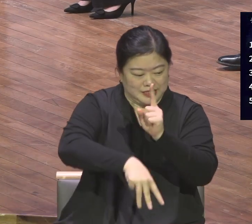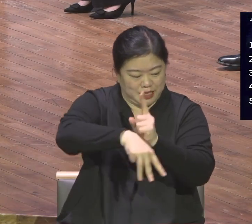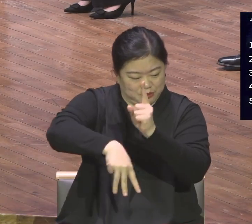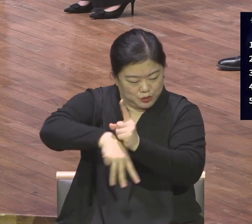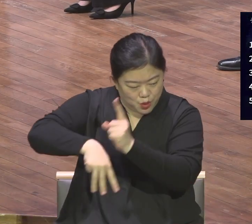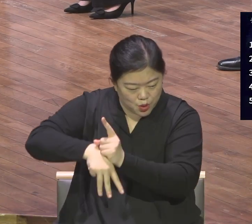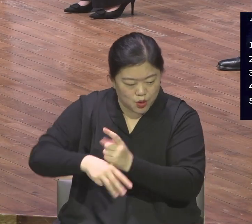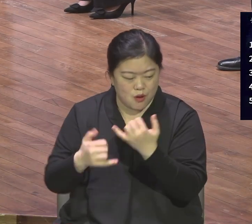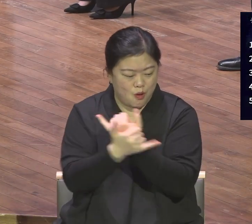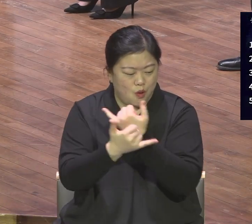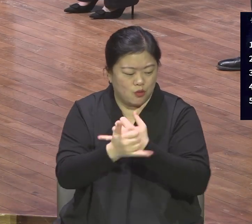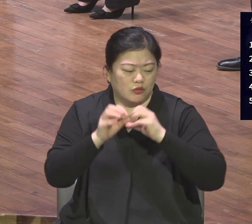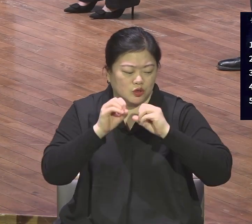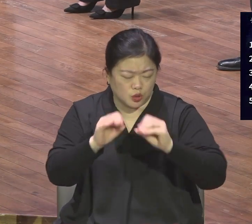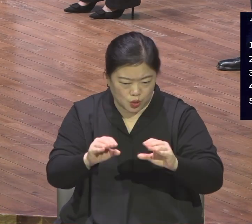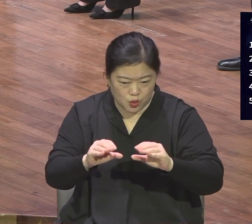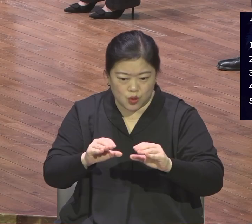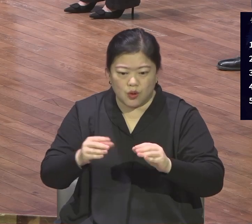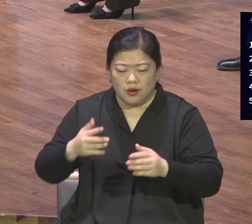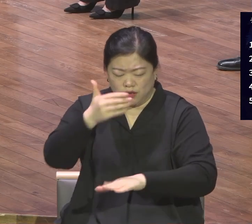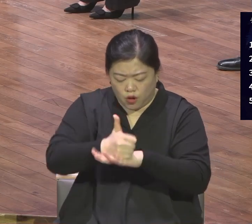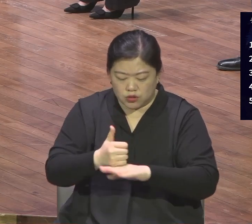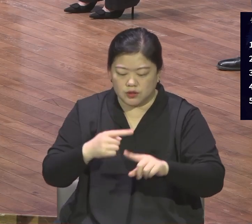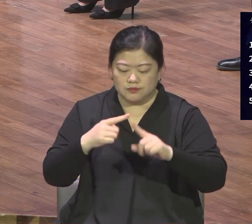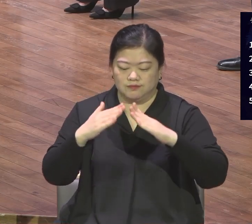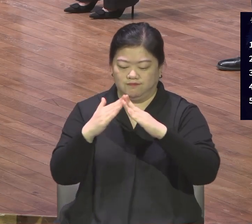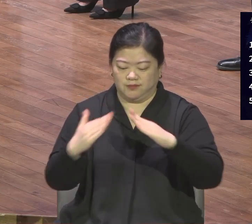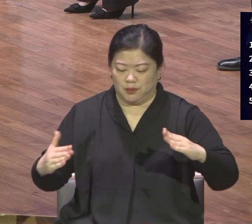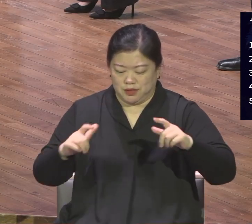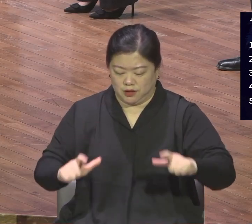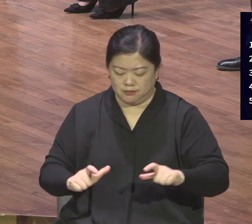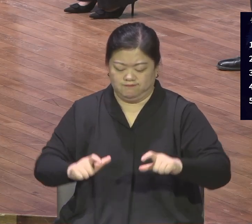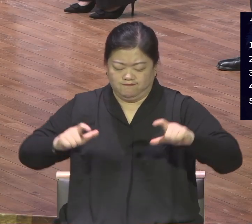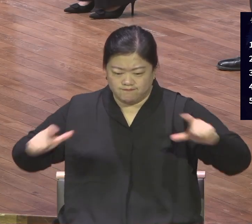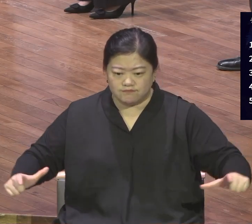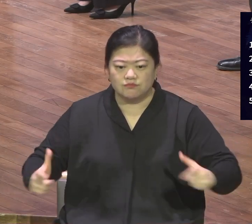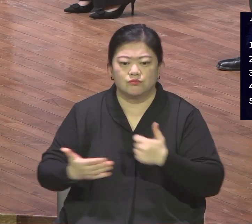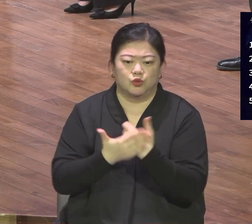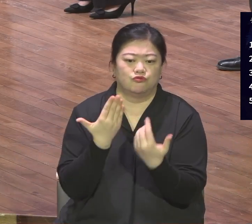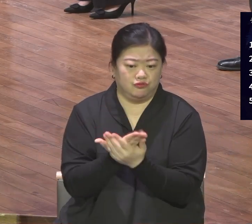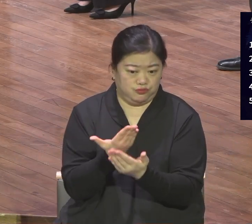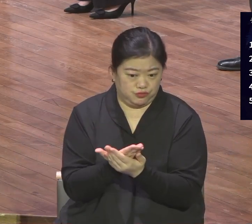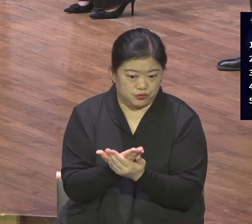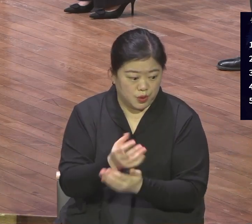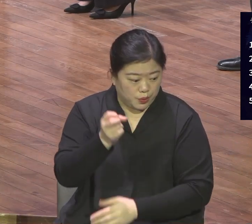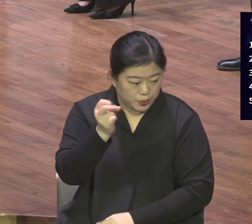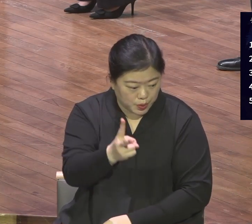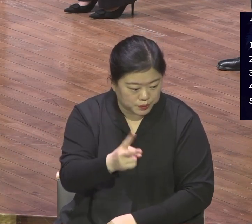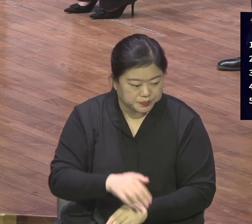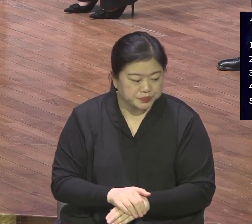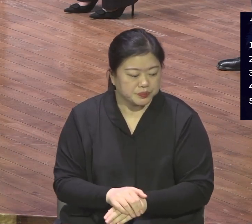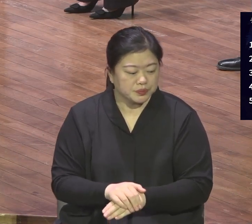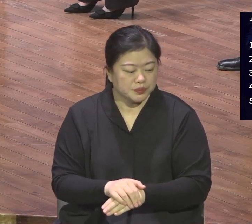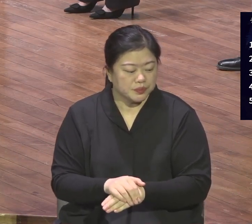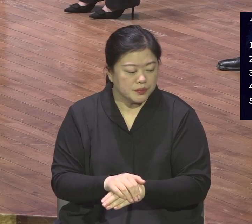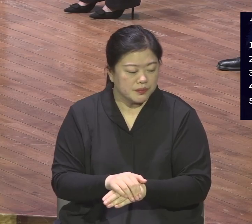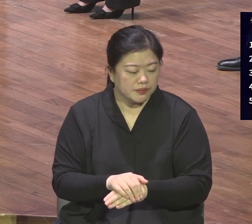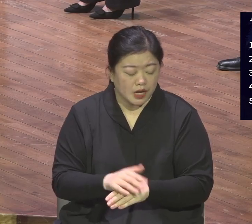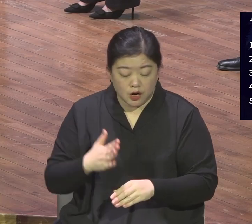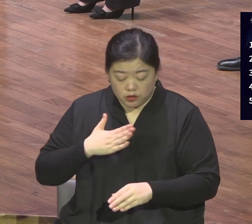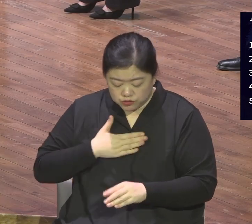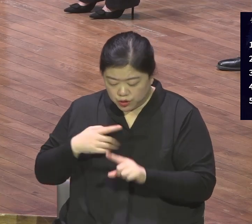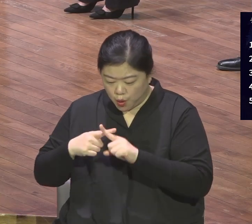장막터가 넓어지며 그 장막터에 우리가 사랑하는 가족이 뛰어놀 것입니다. 하나님, 삼위일조를 통해